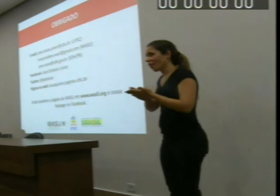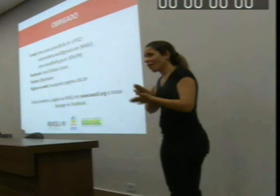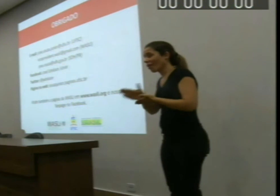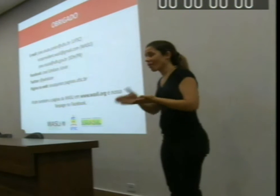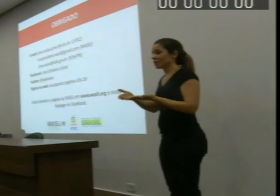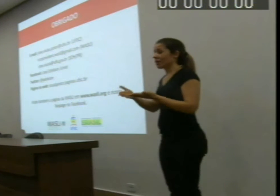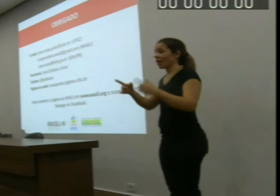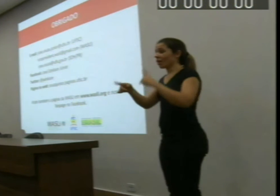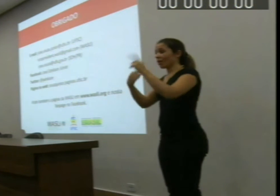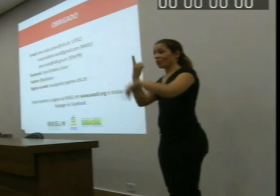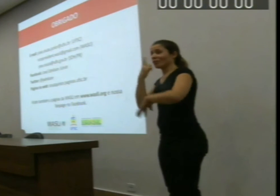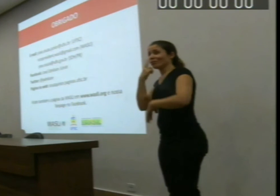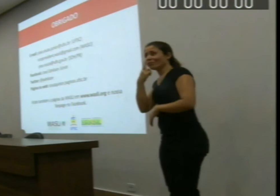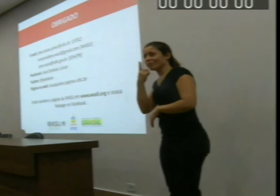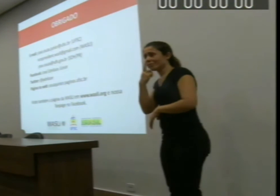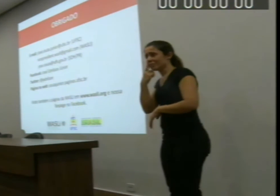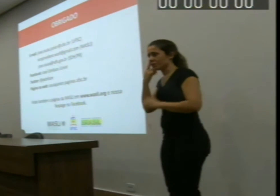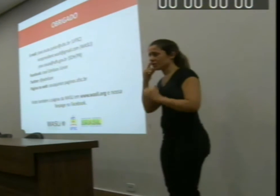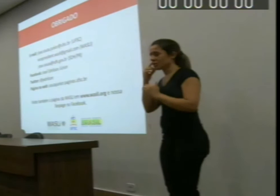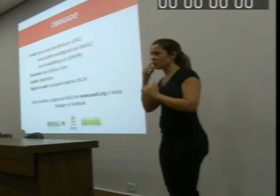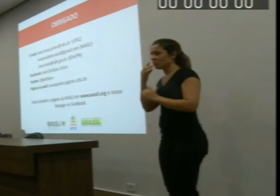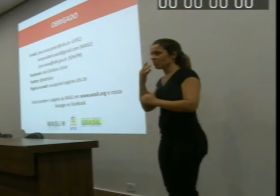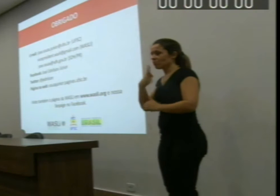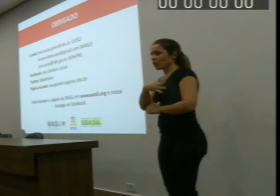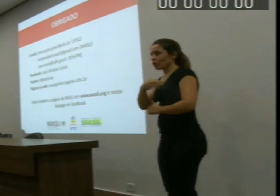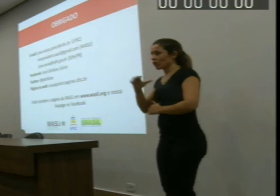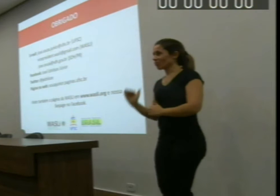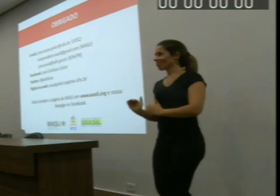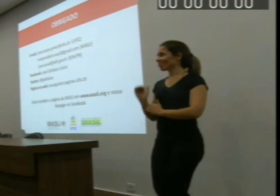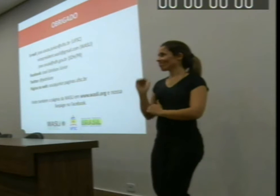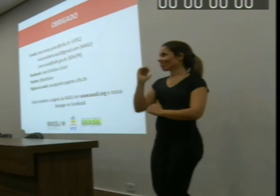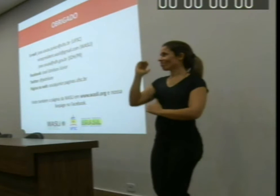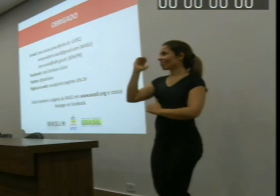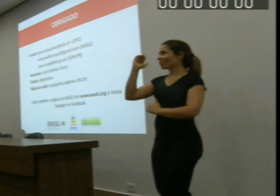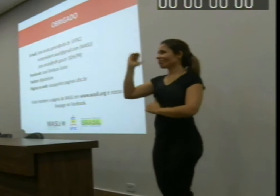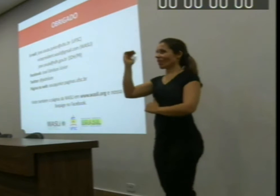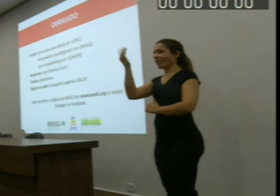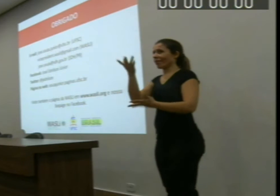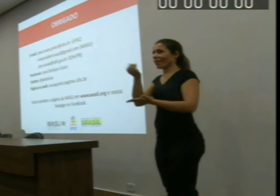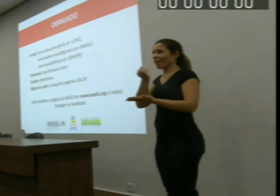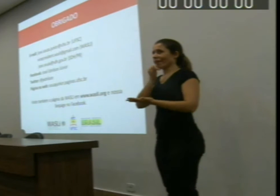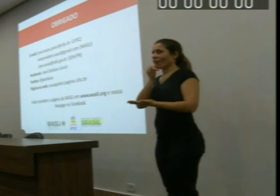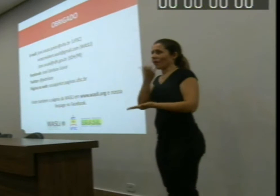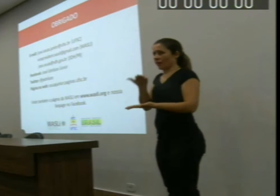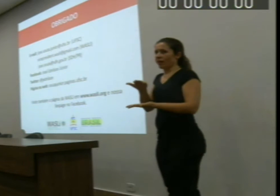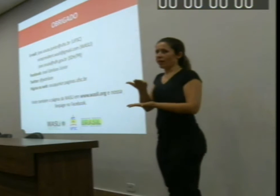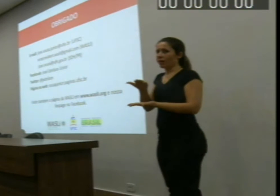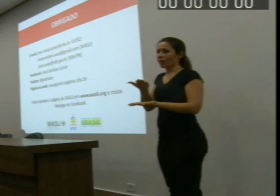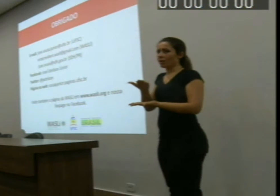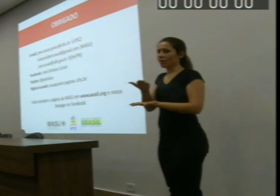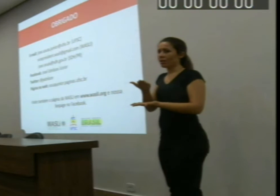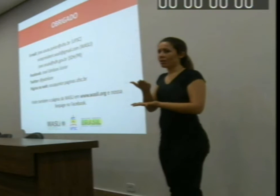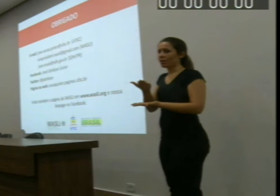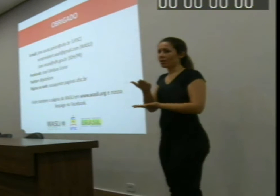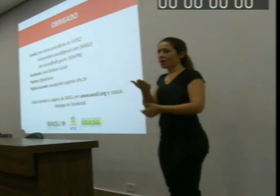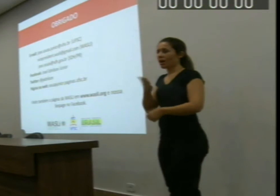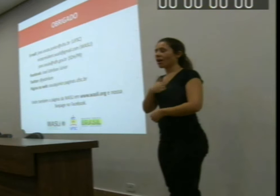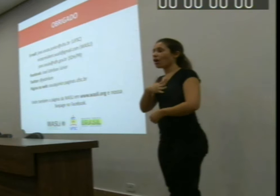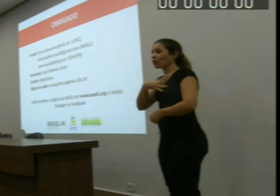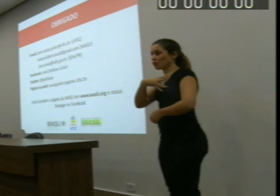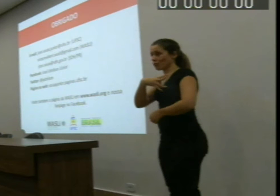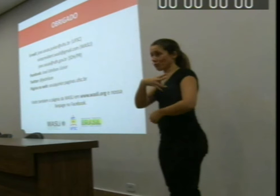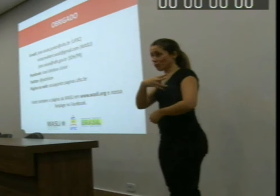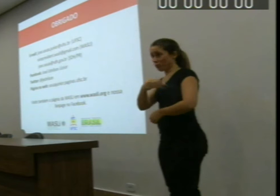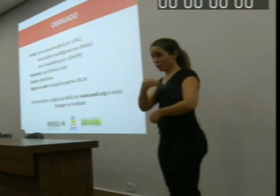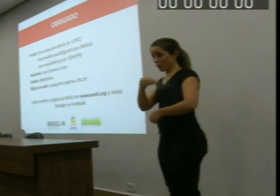quando chega num certo nível o que acaba por exemplo meu filho já tá para ir para para fazendo na Universidade à